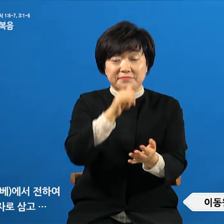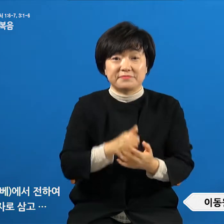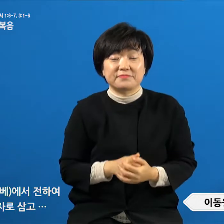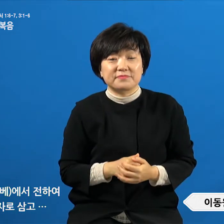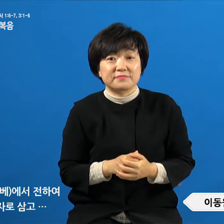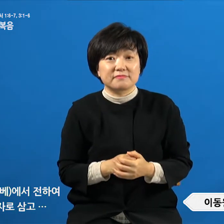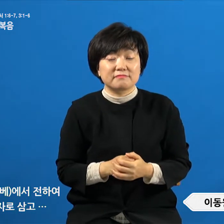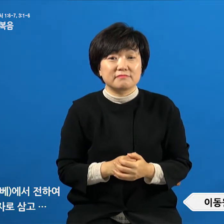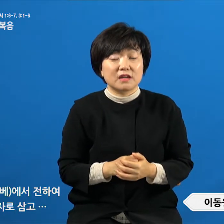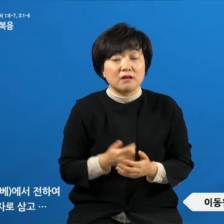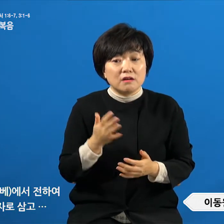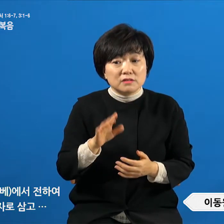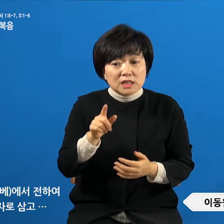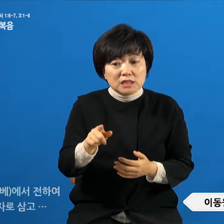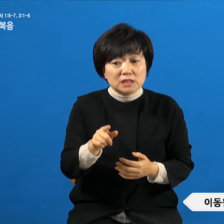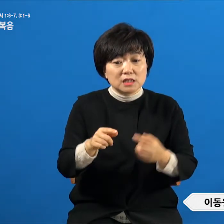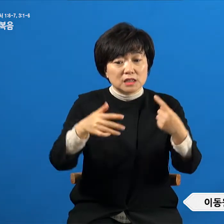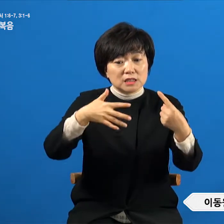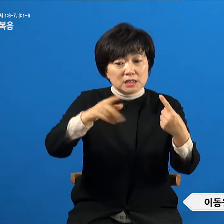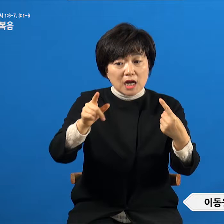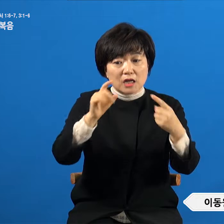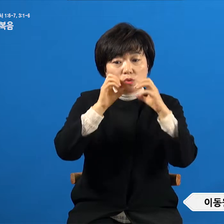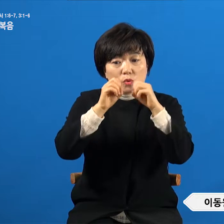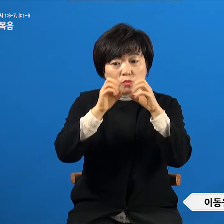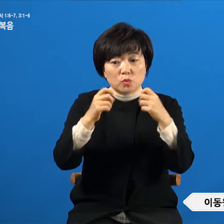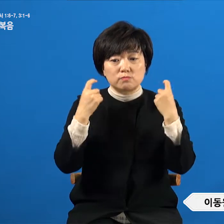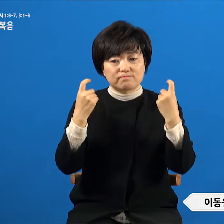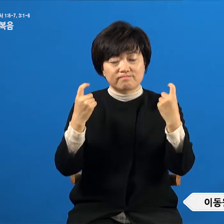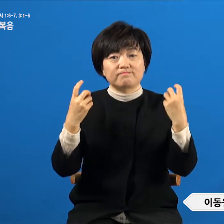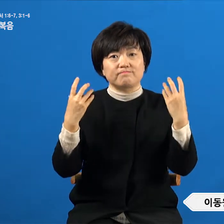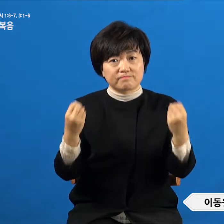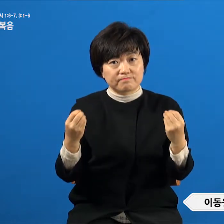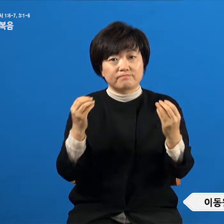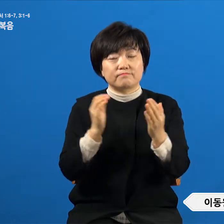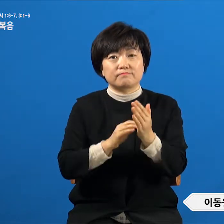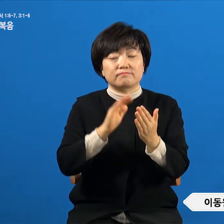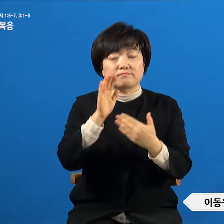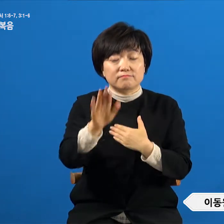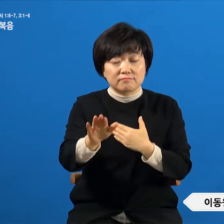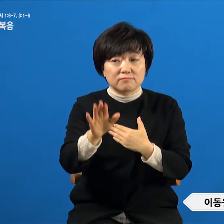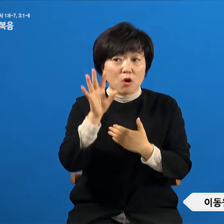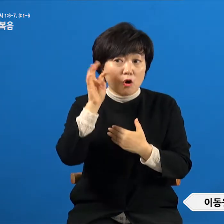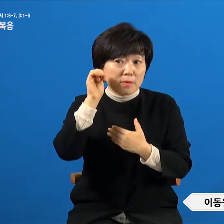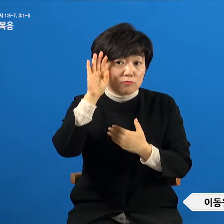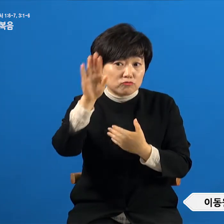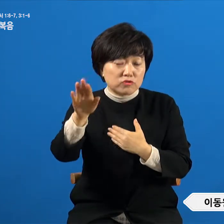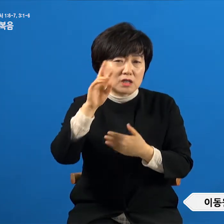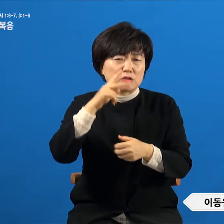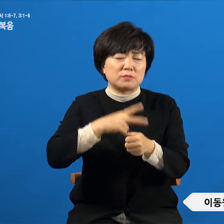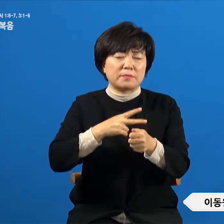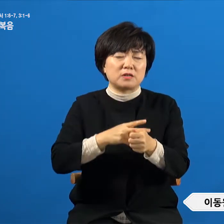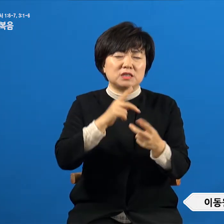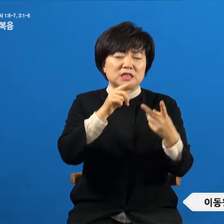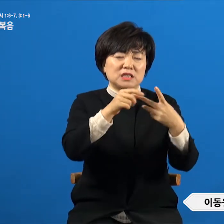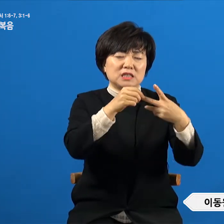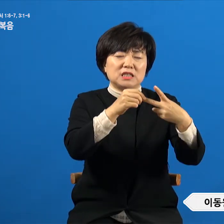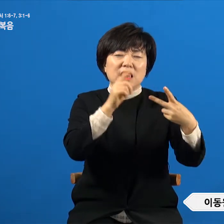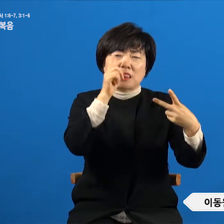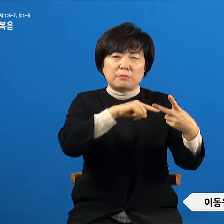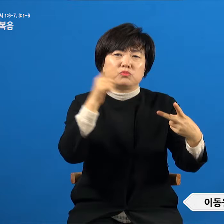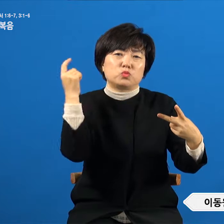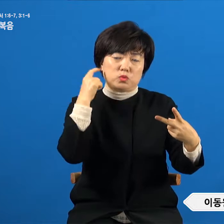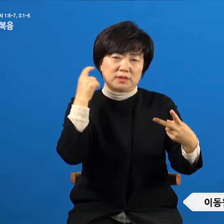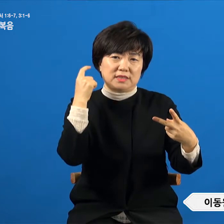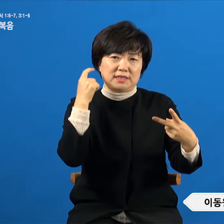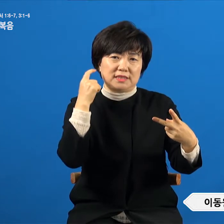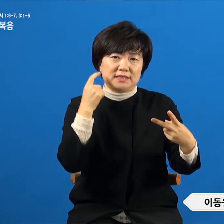것입니다. 그런데 이 제1차 전도행을 마치고 얼마 지나지 않아서 바울은 나쁜 소식을